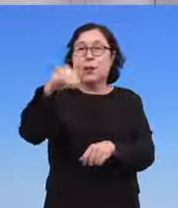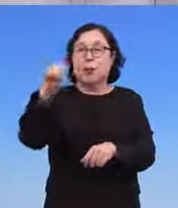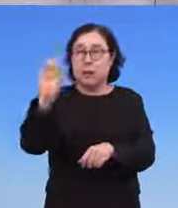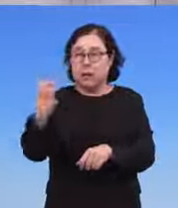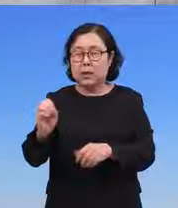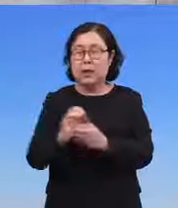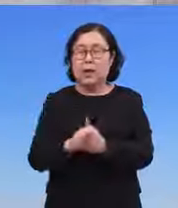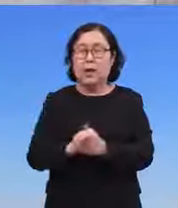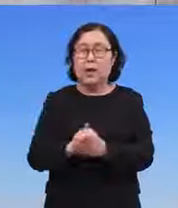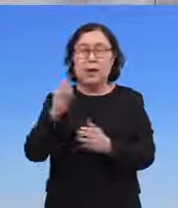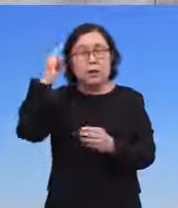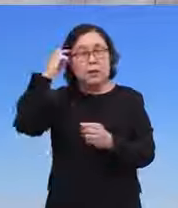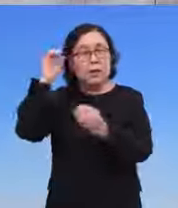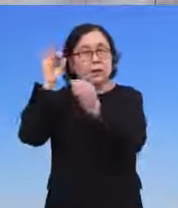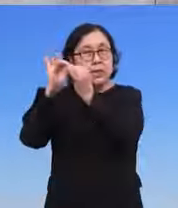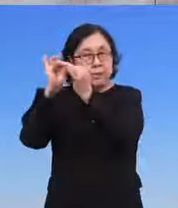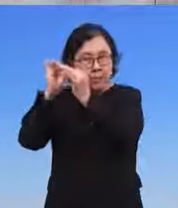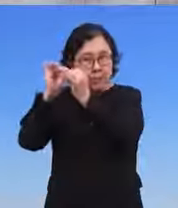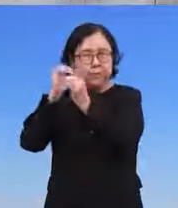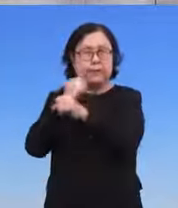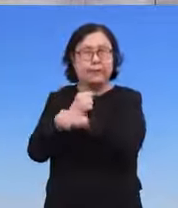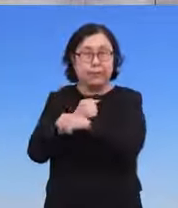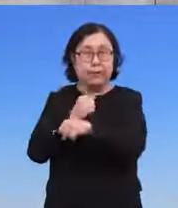아, 이게 하나님의 뜻이구나, 이게.